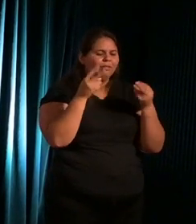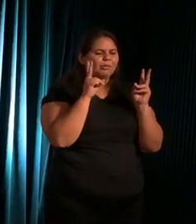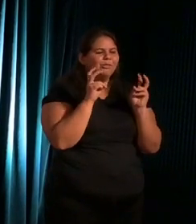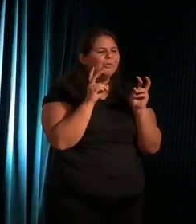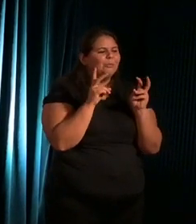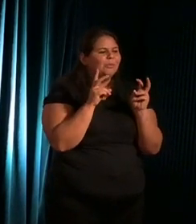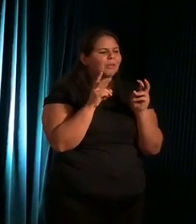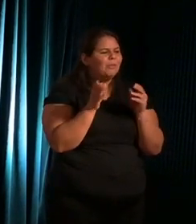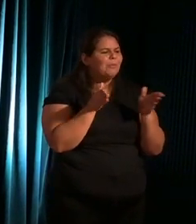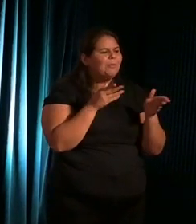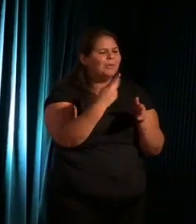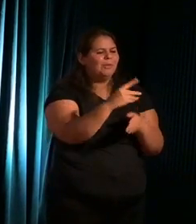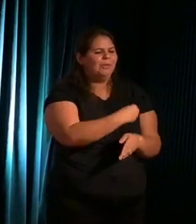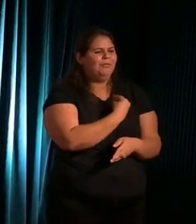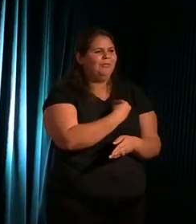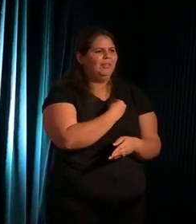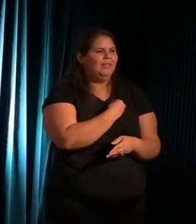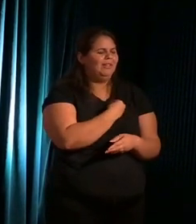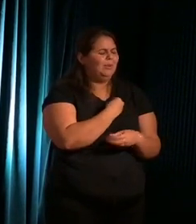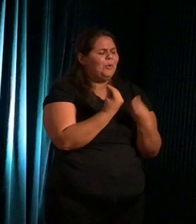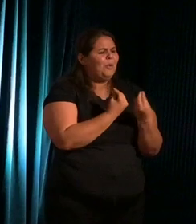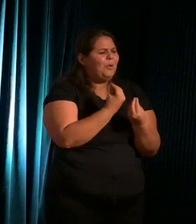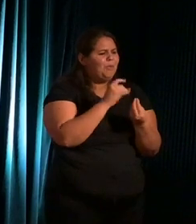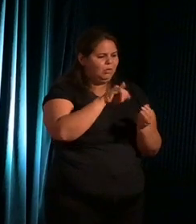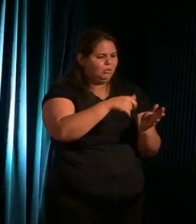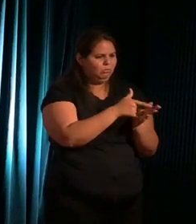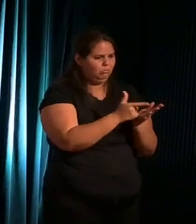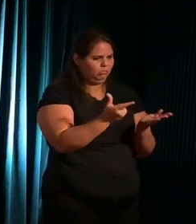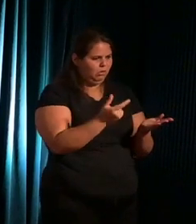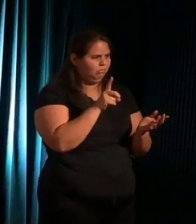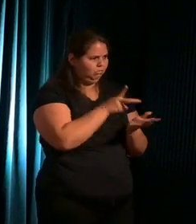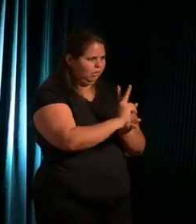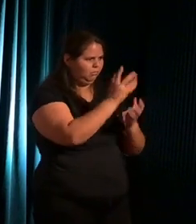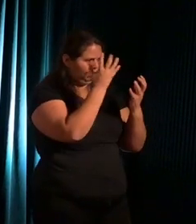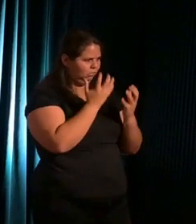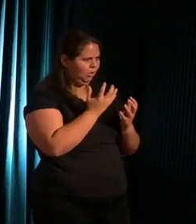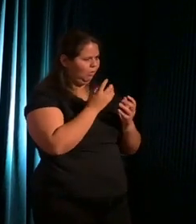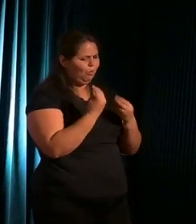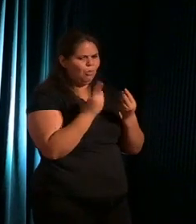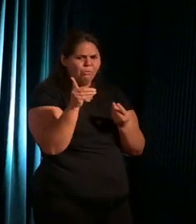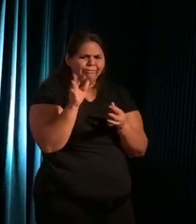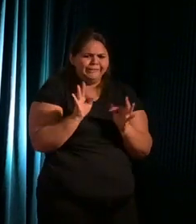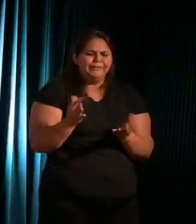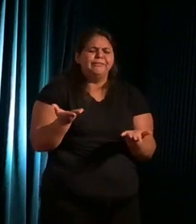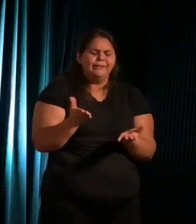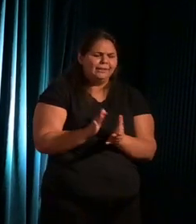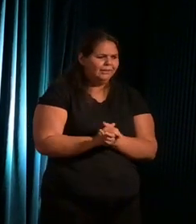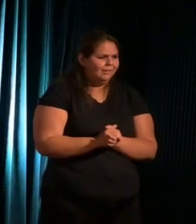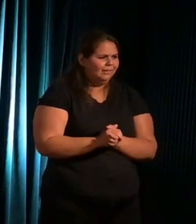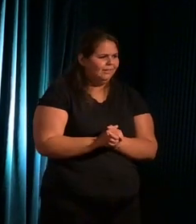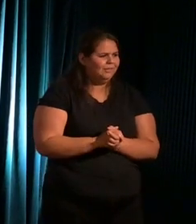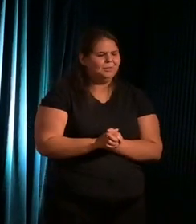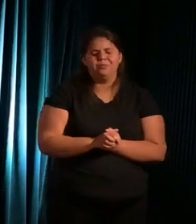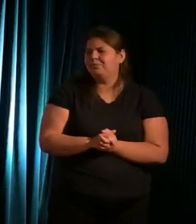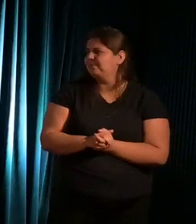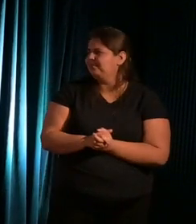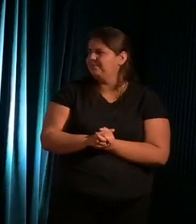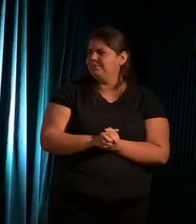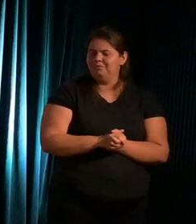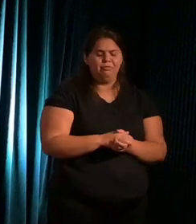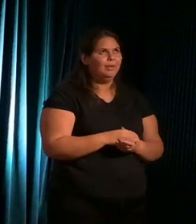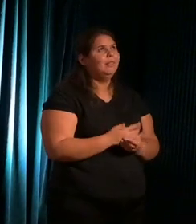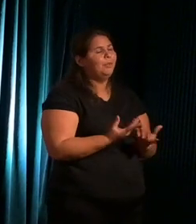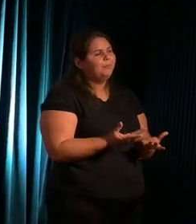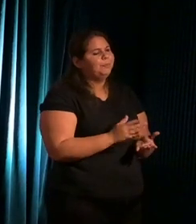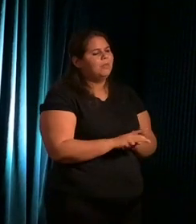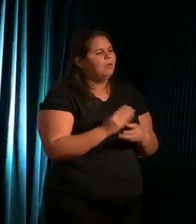sobre como que você fez para ser feliz no fotojornalismo. Pois é, como ser feliz no